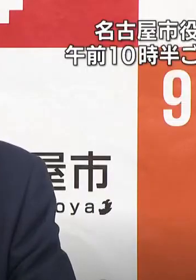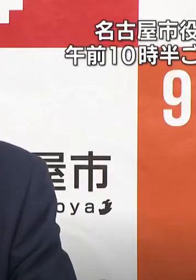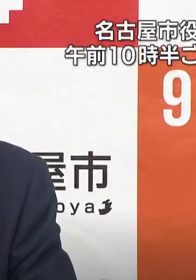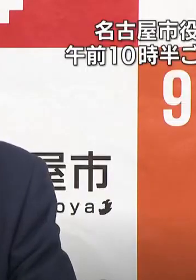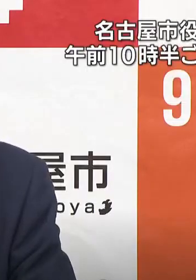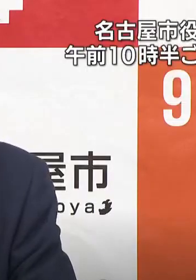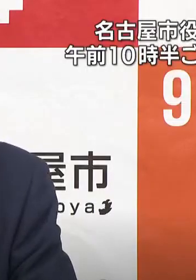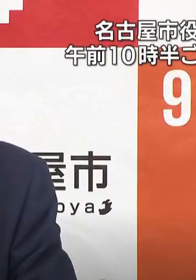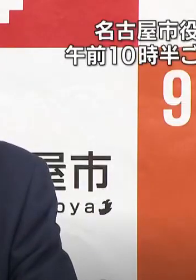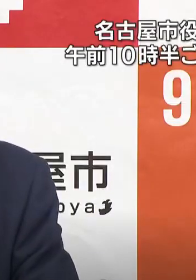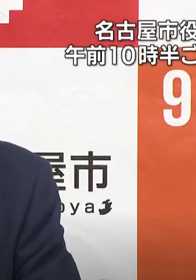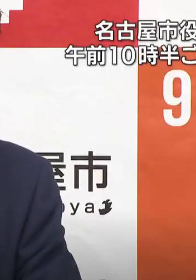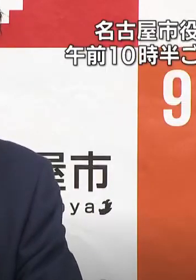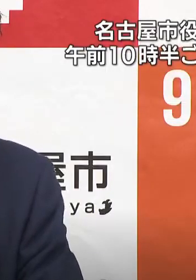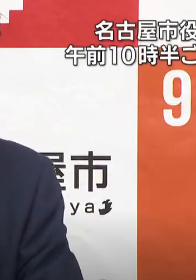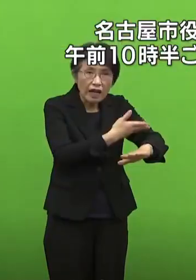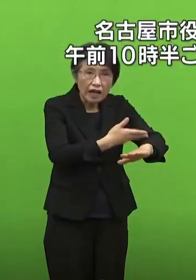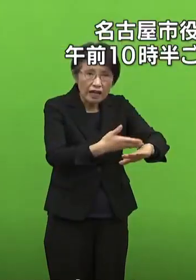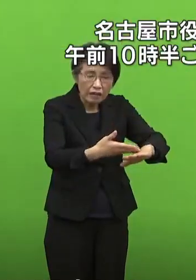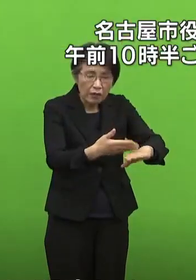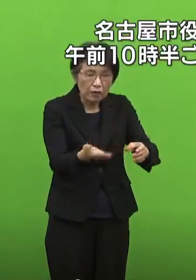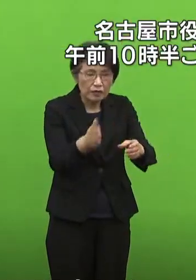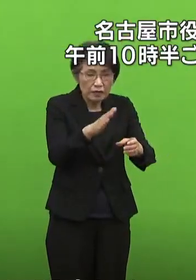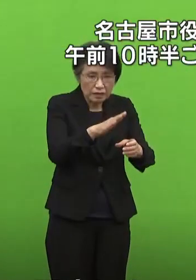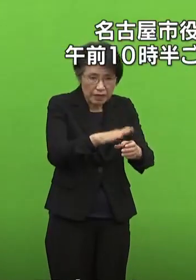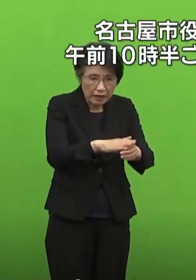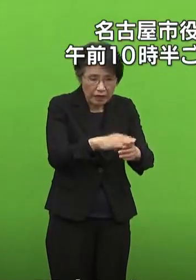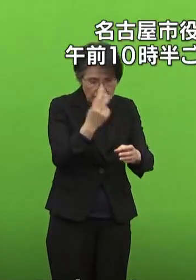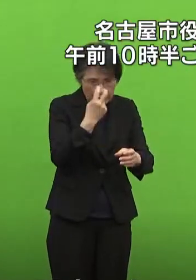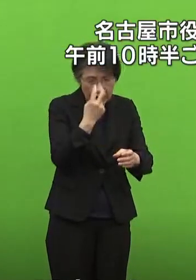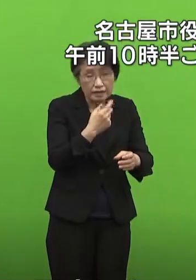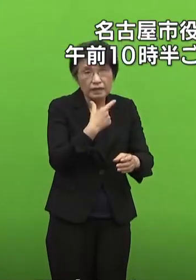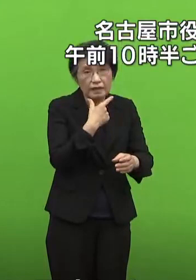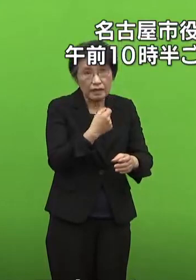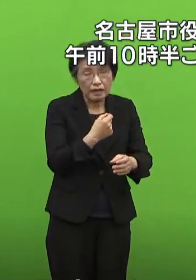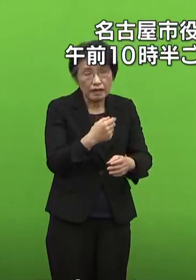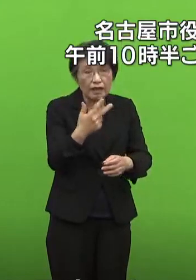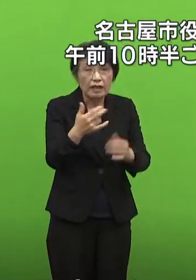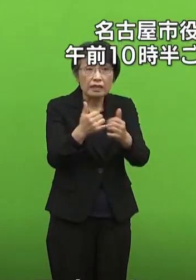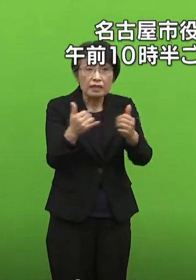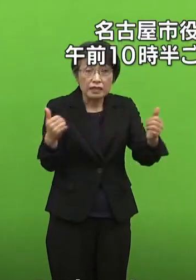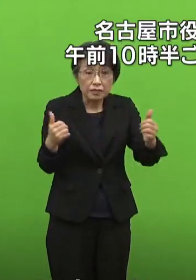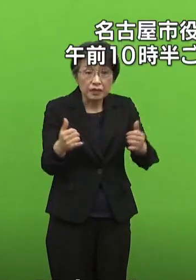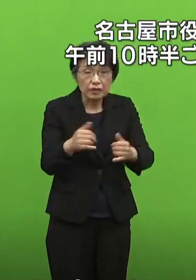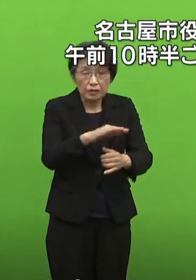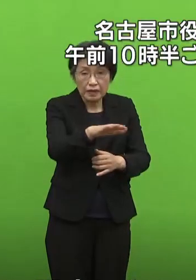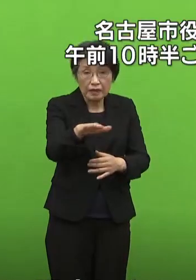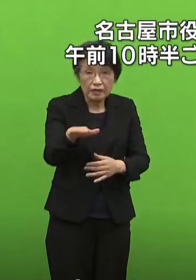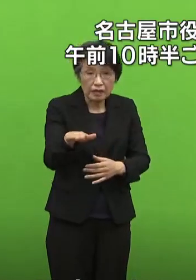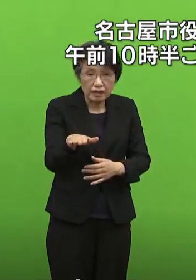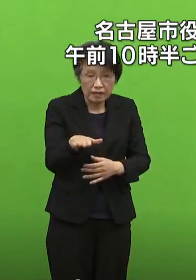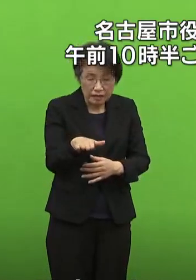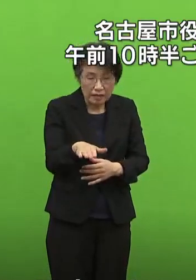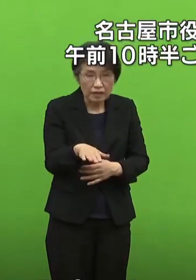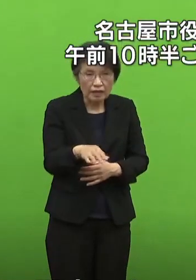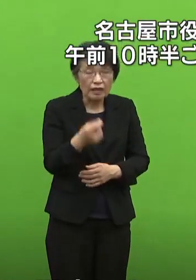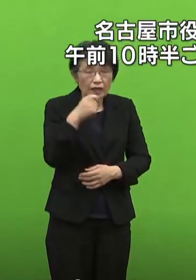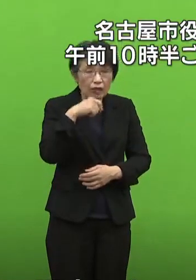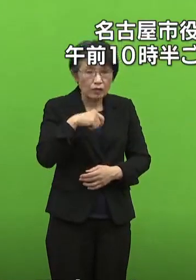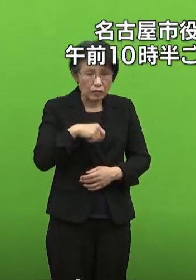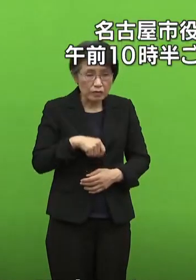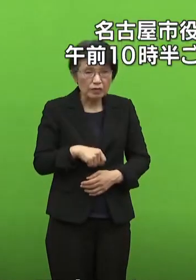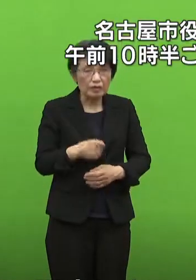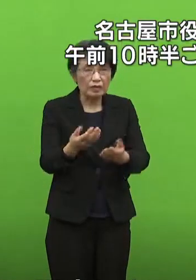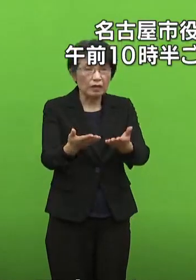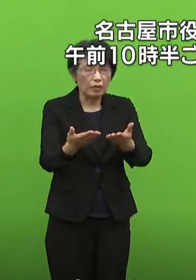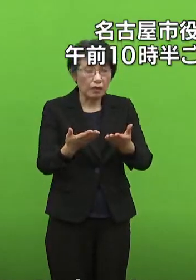教員社会でそうなっちゃってんのかと市民の皆さんがあこんなことだったのかとこれいうことが分かる